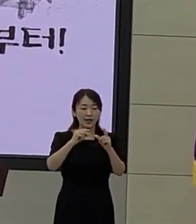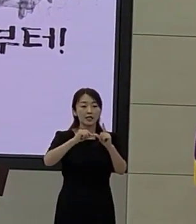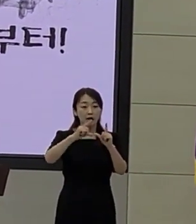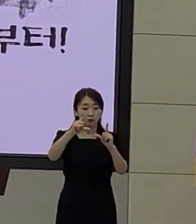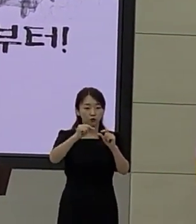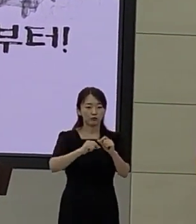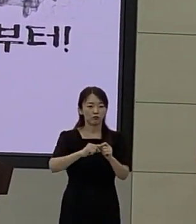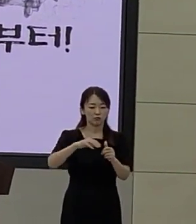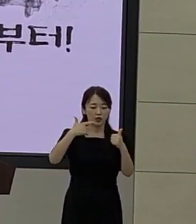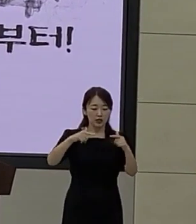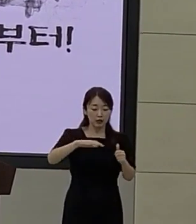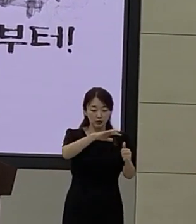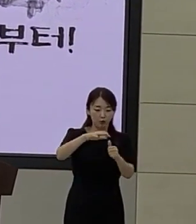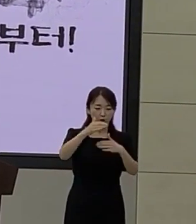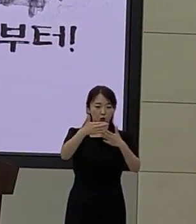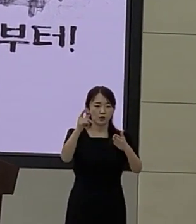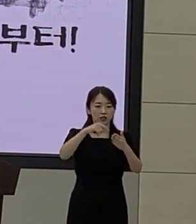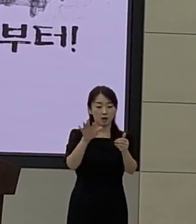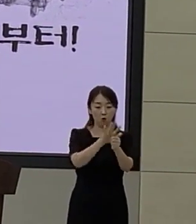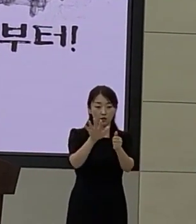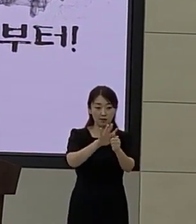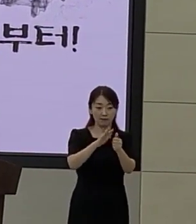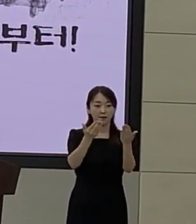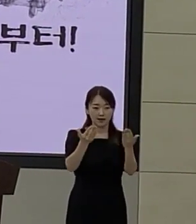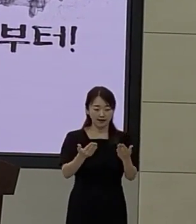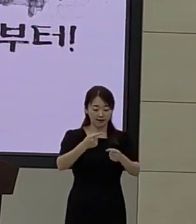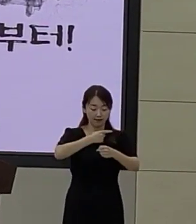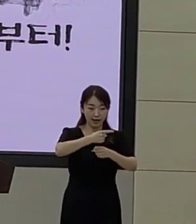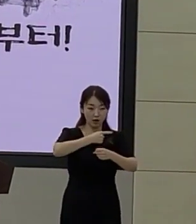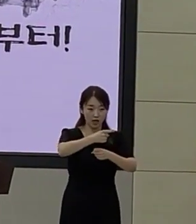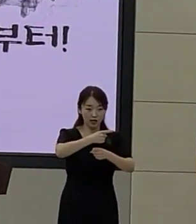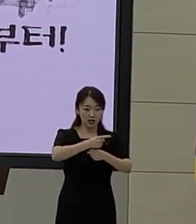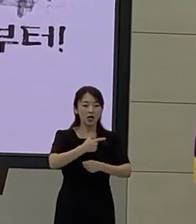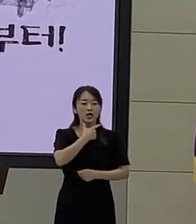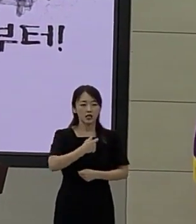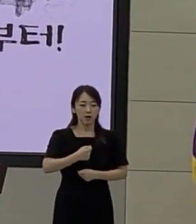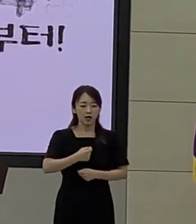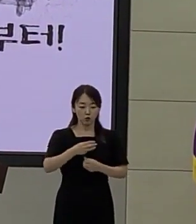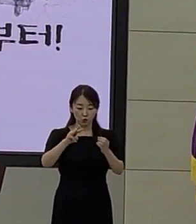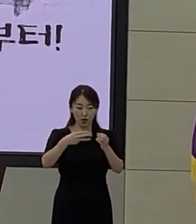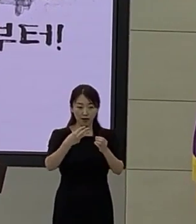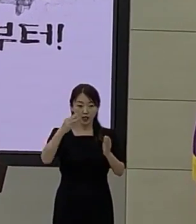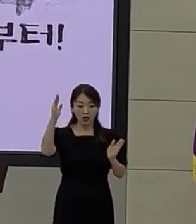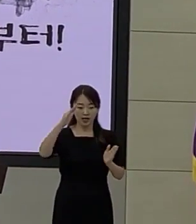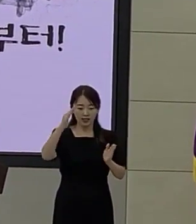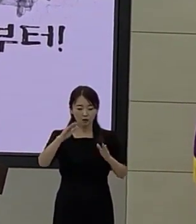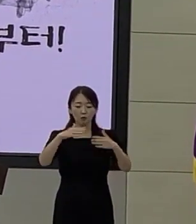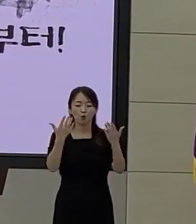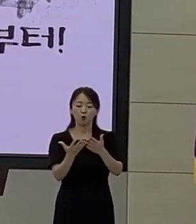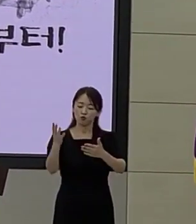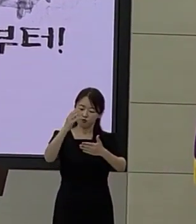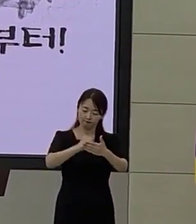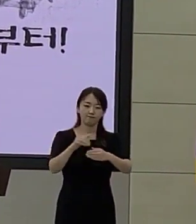대부분이 넓은 교실에서 보살핌을 받은 데 이어 내년에는 희망하는 3학년 학생까지